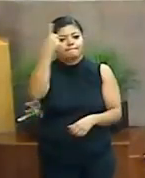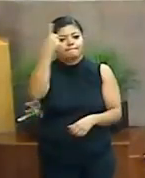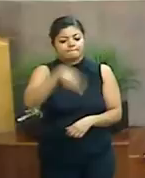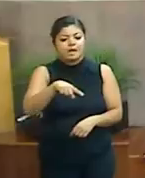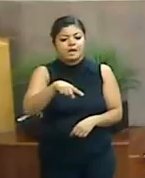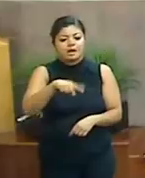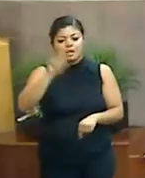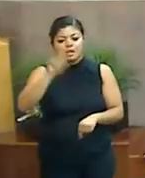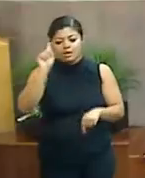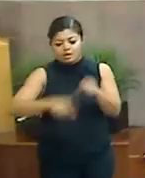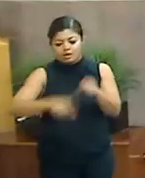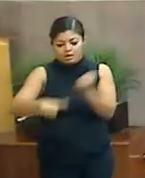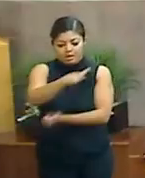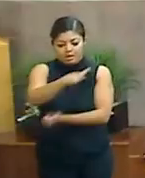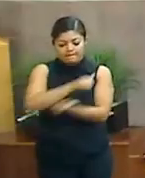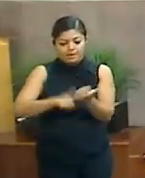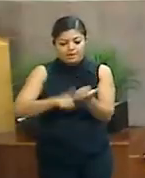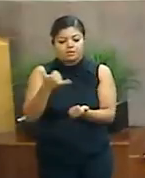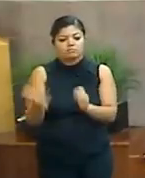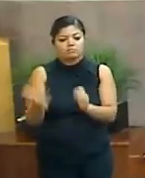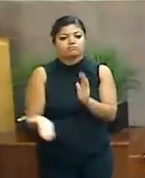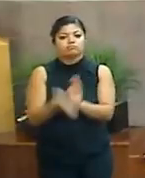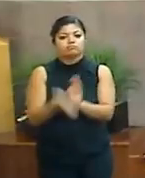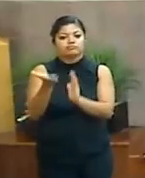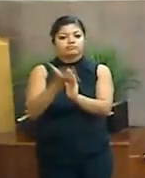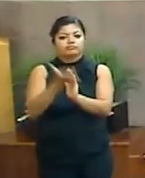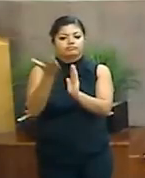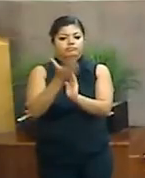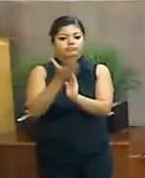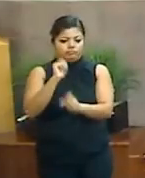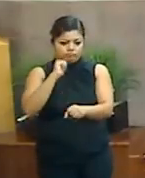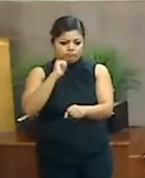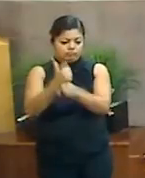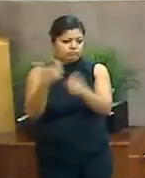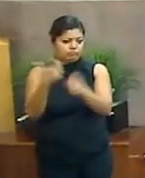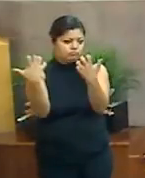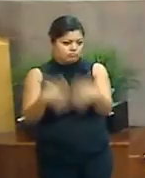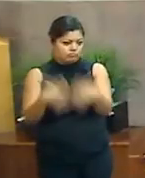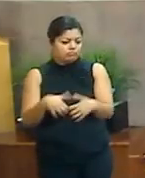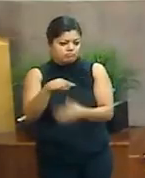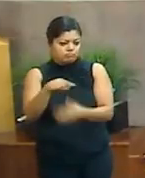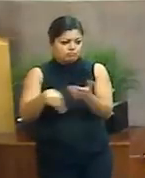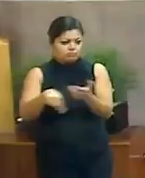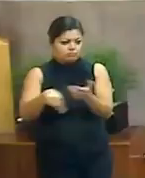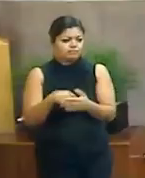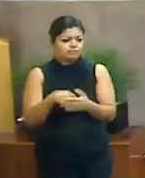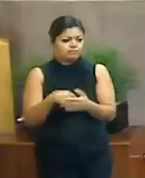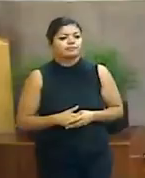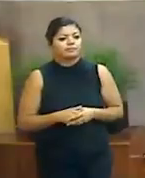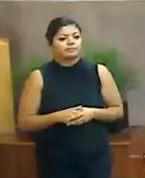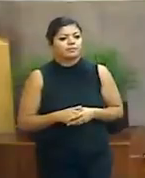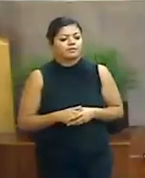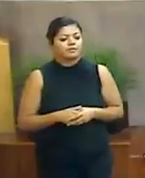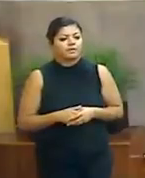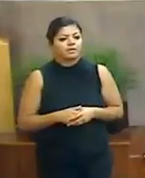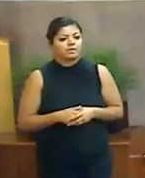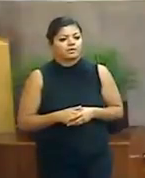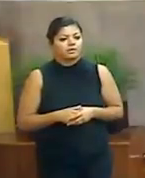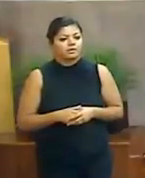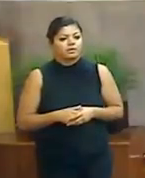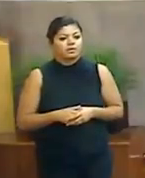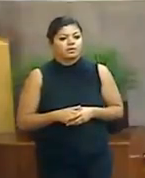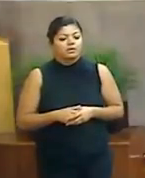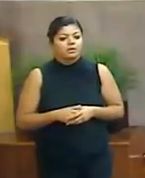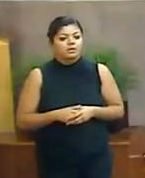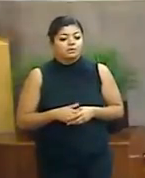instalará sus para que hiciera su inversión exigente sin instalar mesa en esta ciudad desde el punto